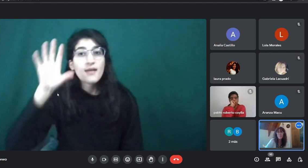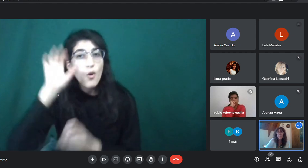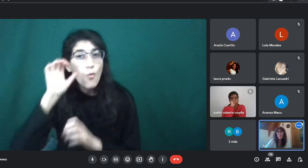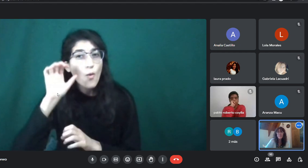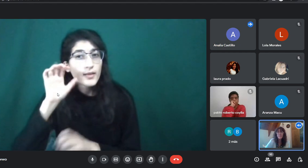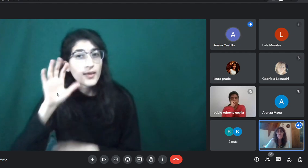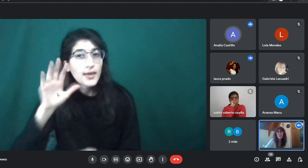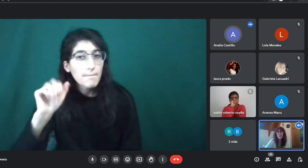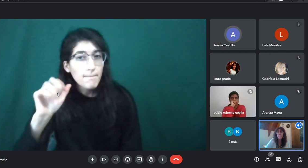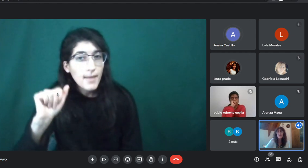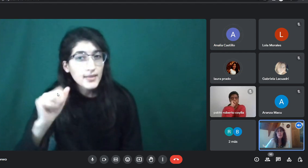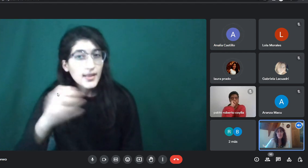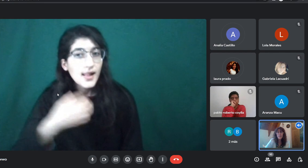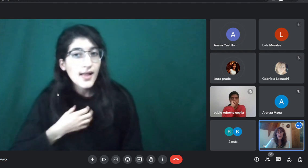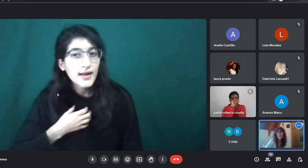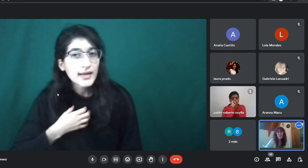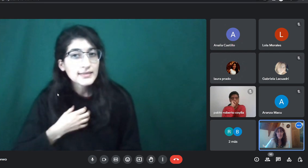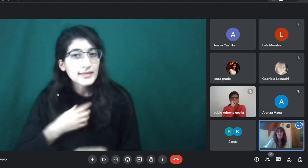¿sí?